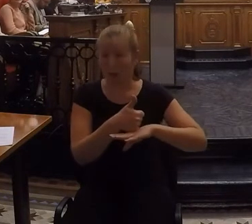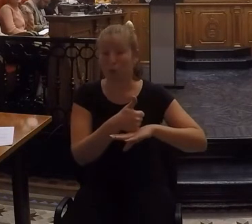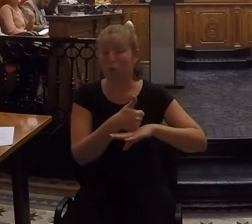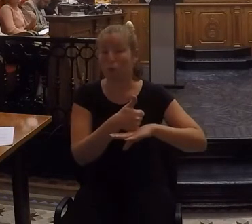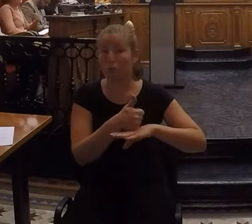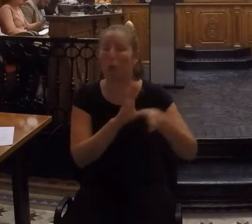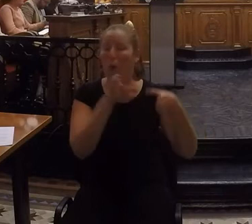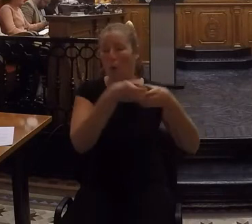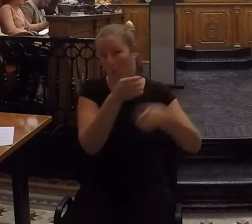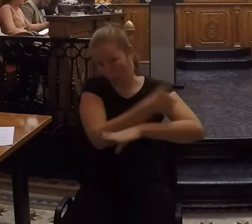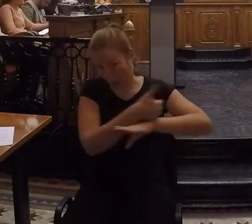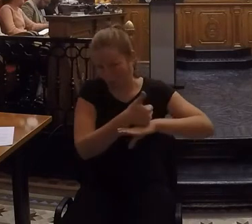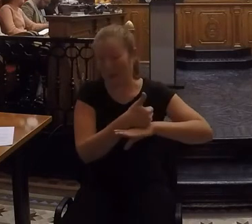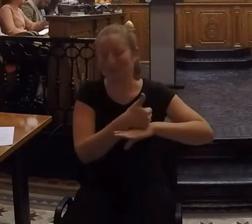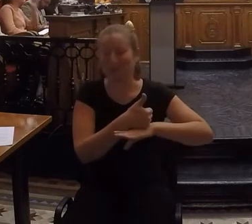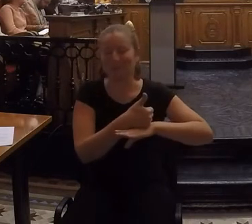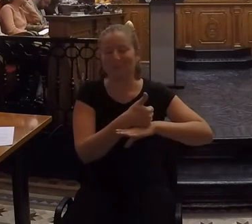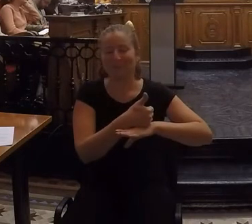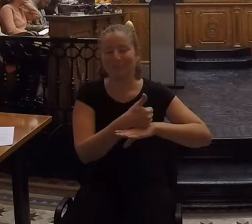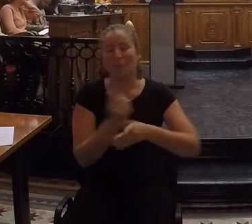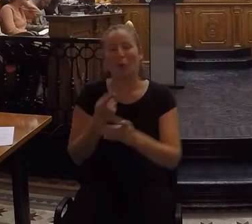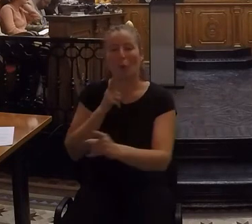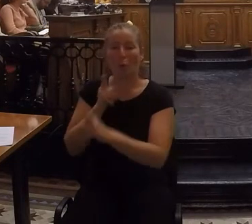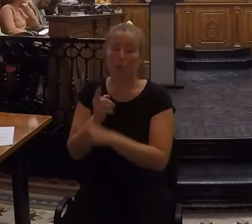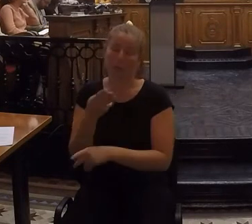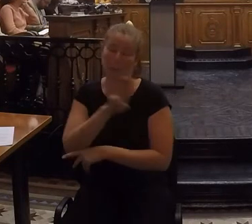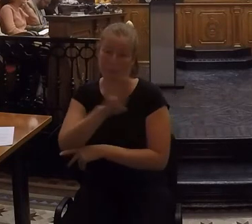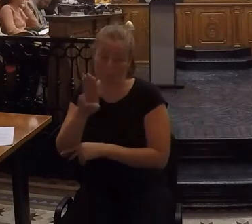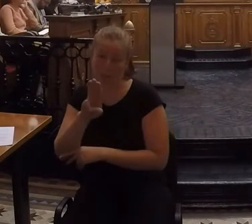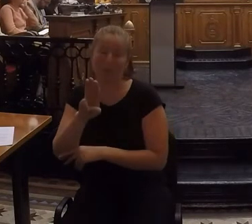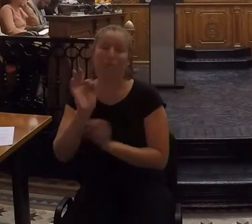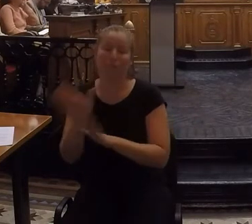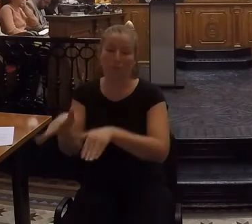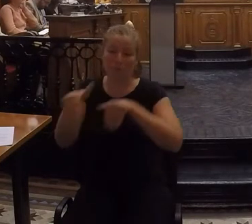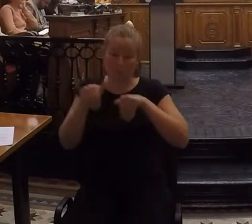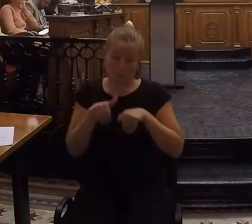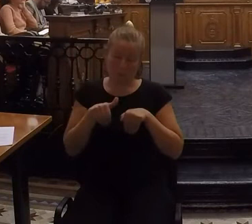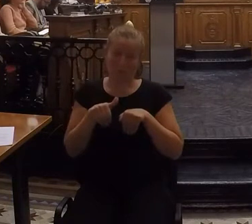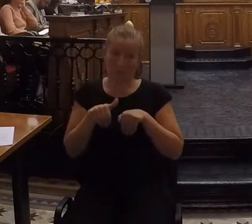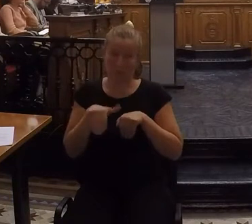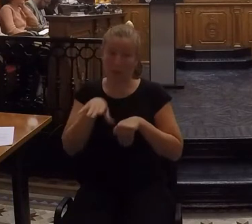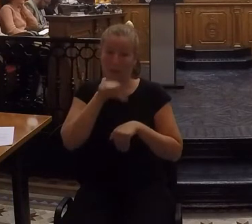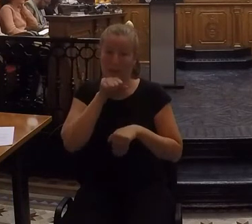Grupo Municipal de Ciudadanos, con el voto en contra del Partido Popular y las abstenciones del Grupo Municipal